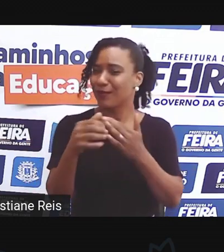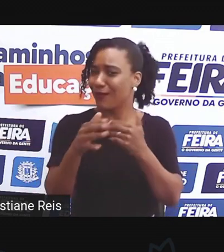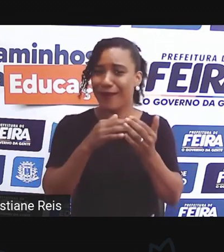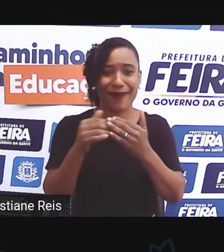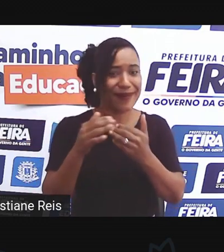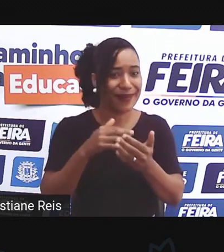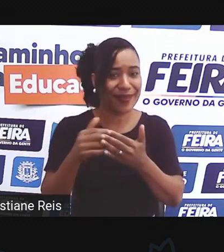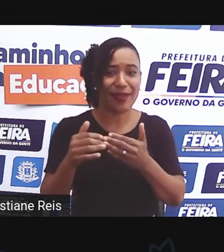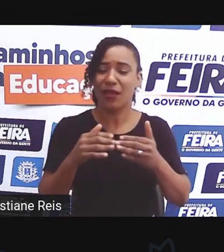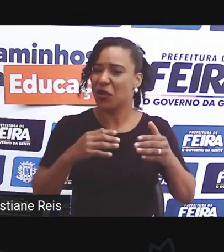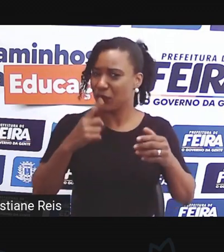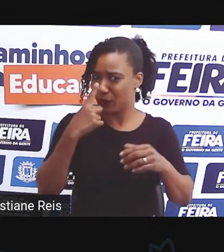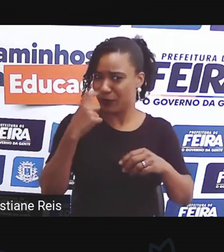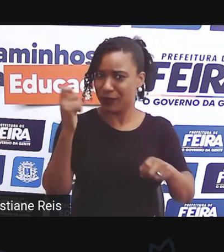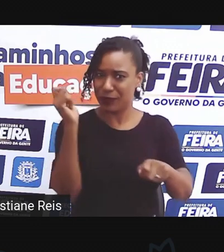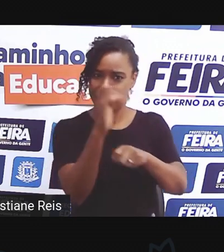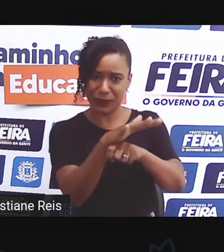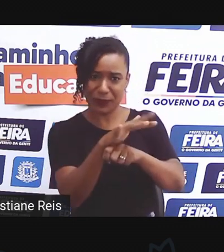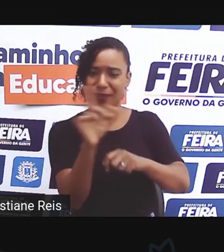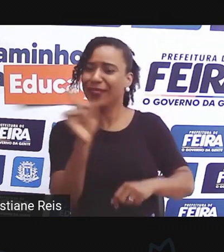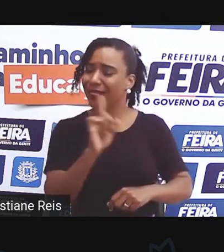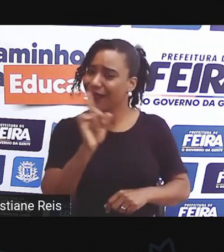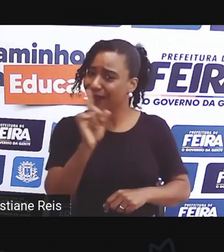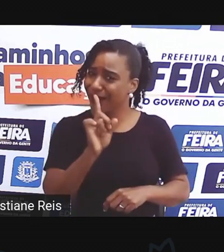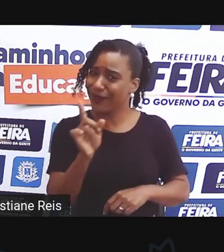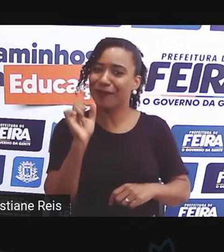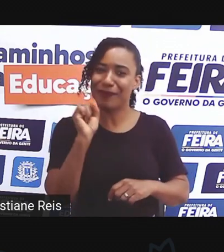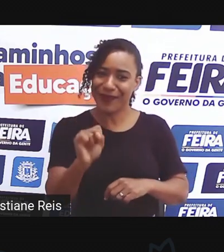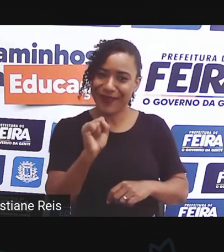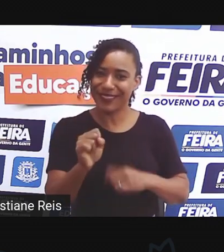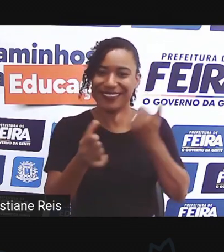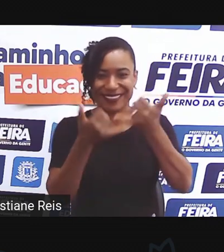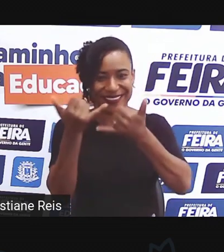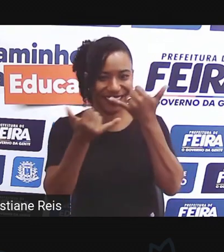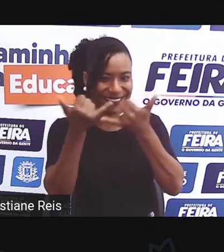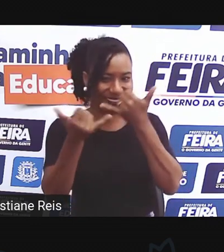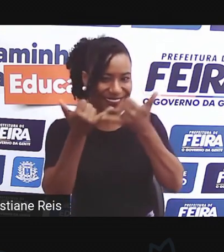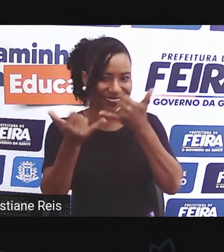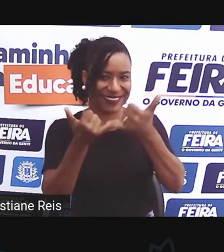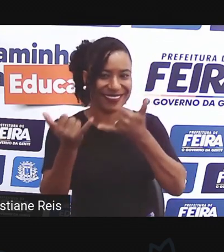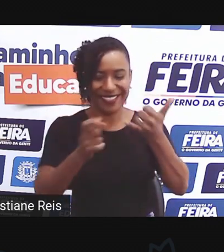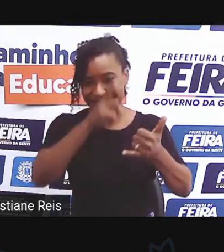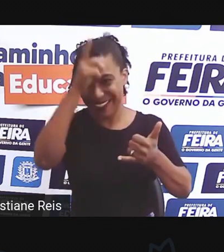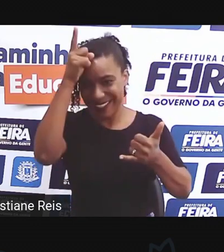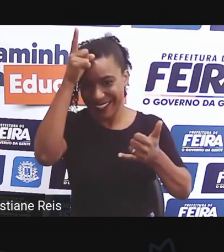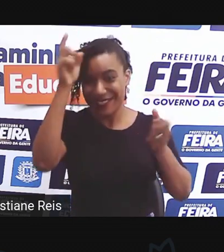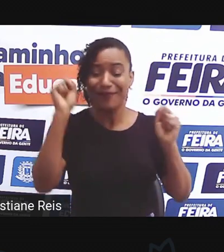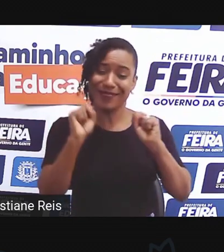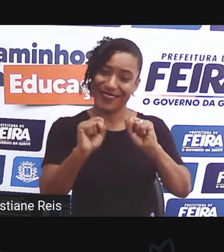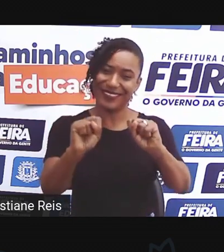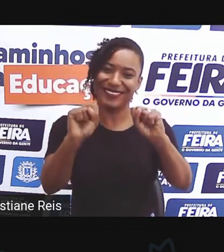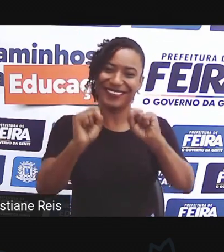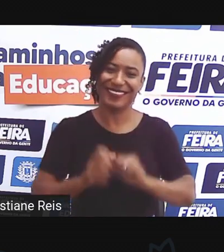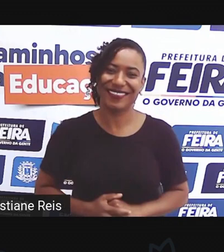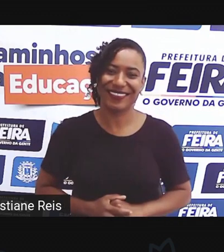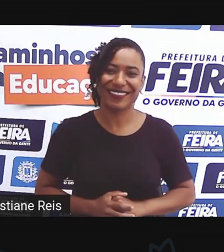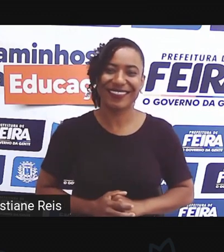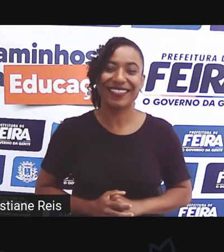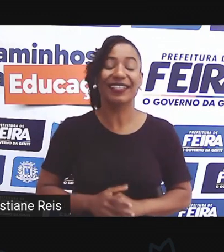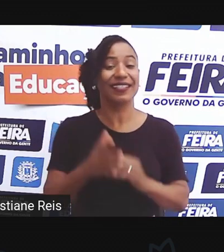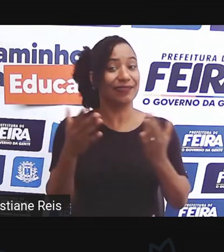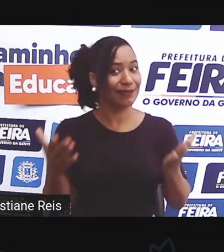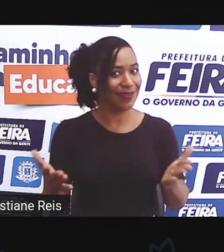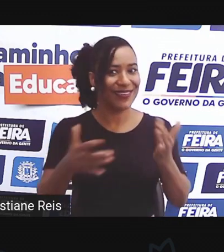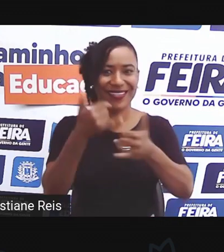sua casa, não joga fora não, porque ele vai virar um brinquedo. Isso mesmo. E já que a brincadeira é